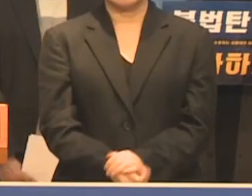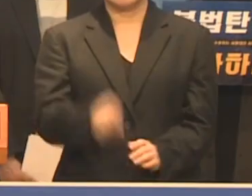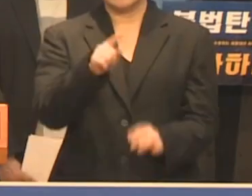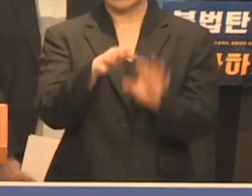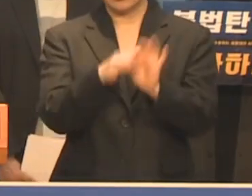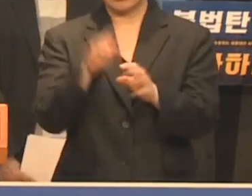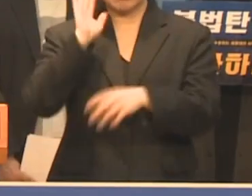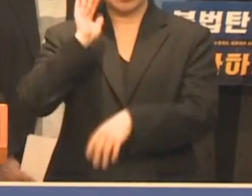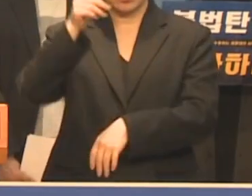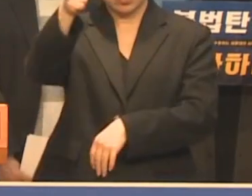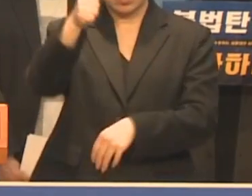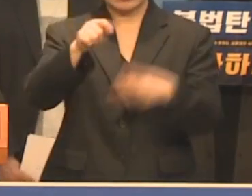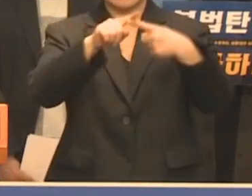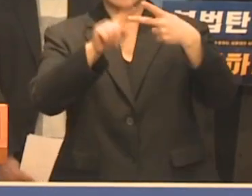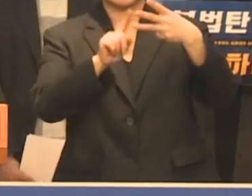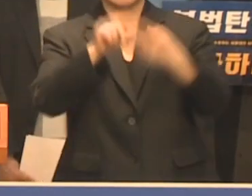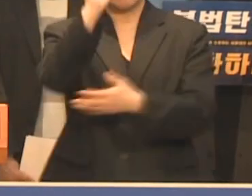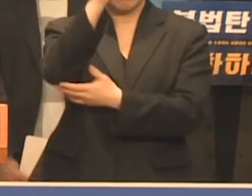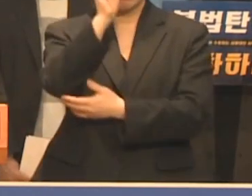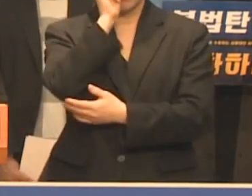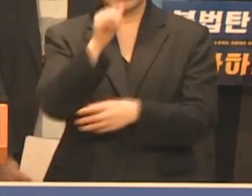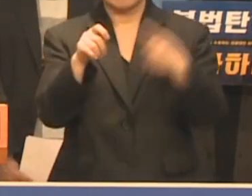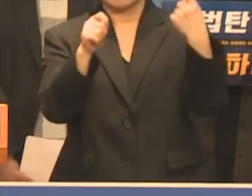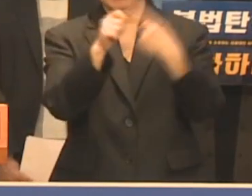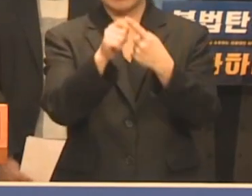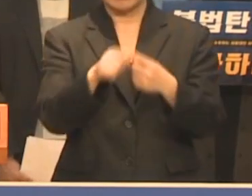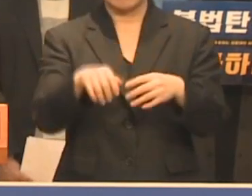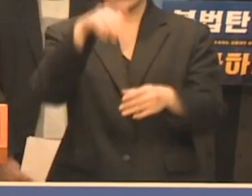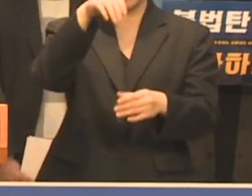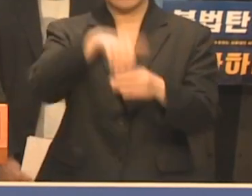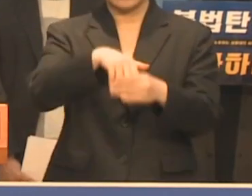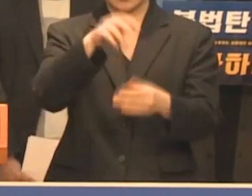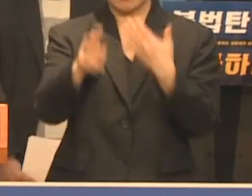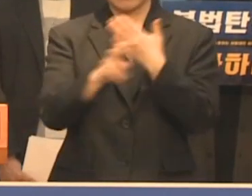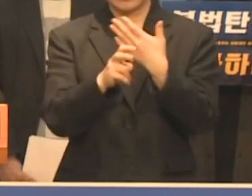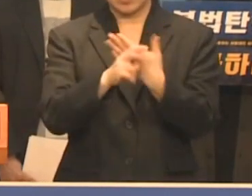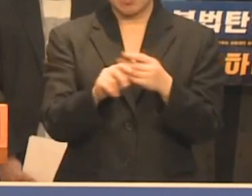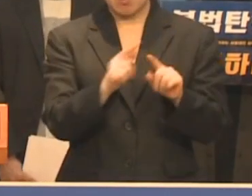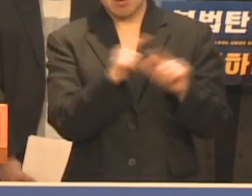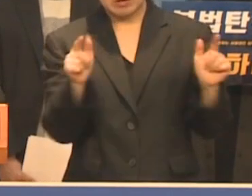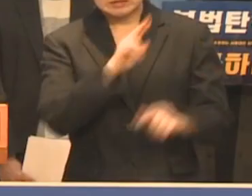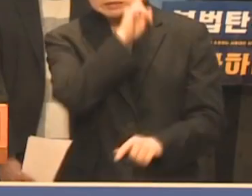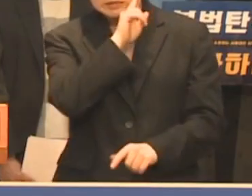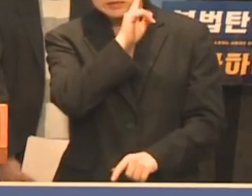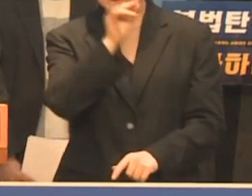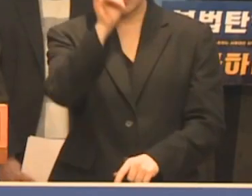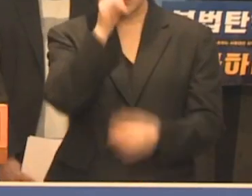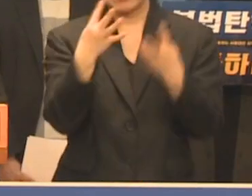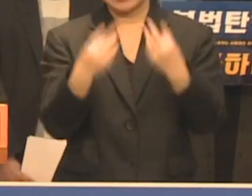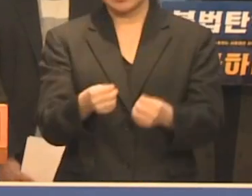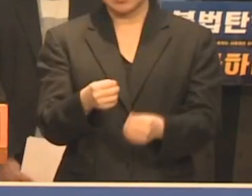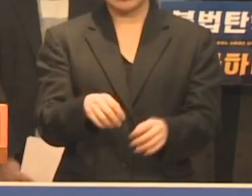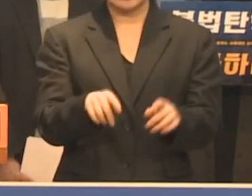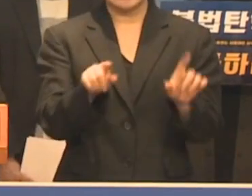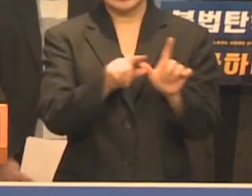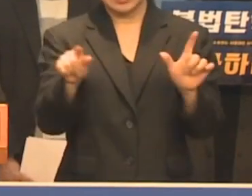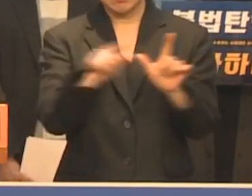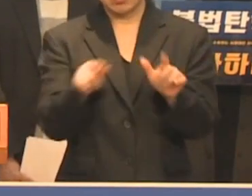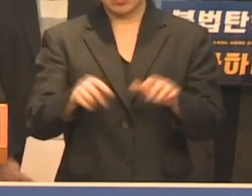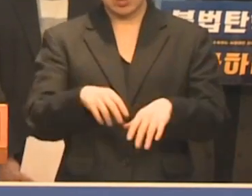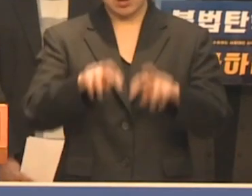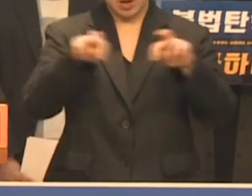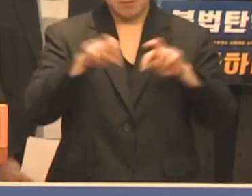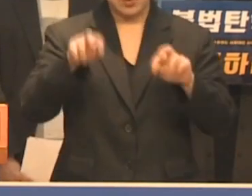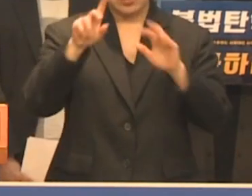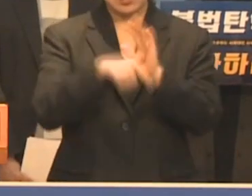관하여 대통령께서는 3가지 주장을 펼쳤습니다. 첫째, 부정선거를 의식케 하는 증거가 너무 많다는 것. 일부의 예시로 개표와 재검표 과정에서